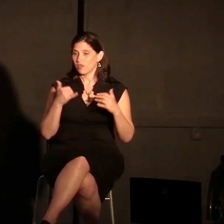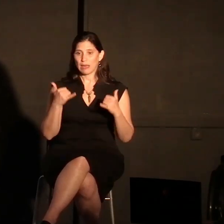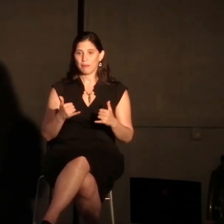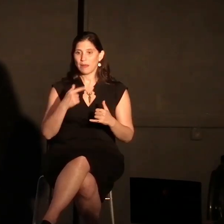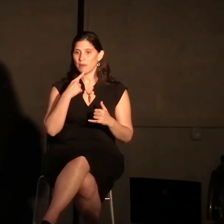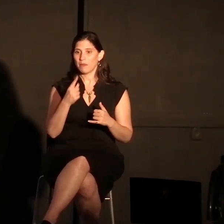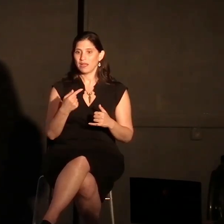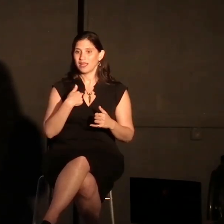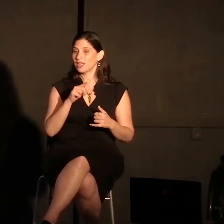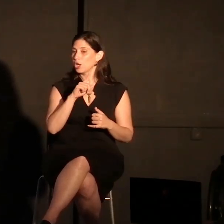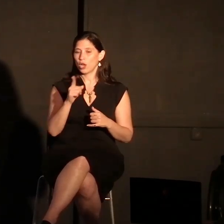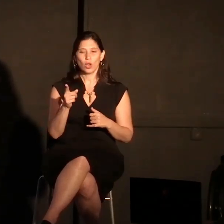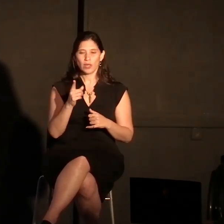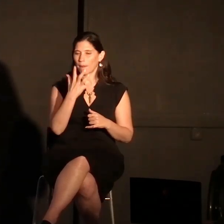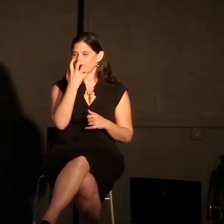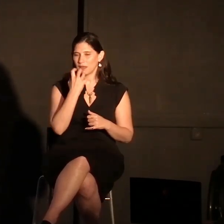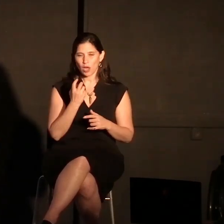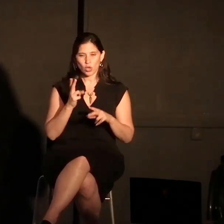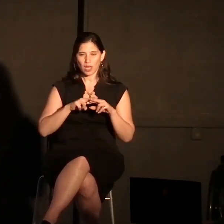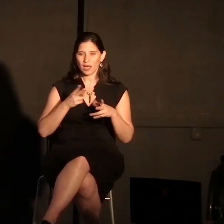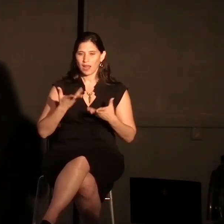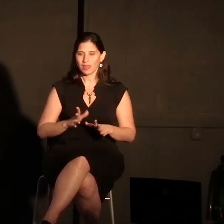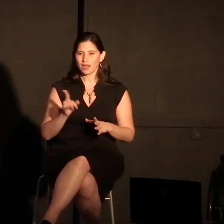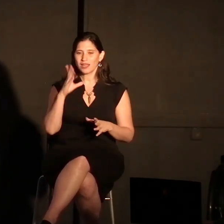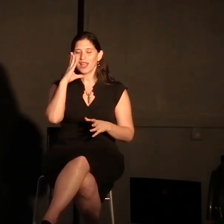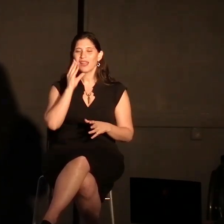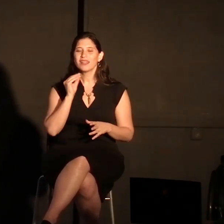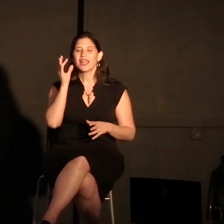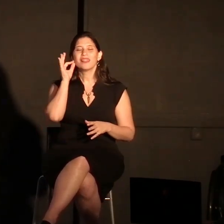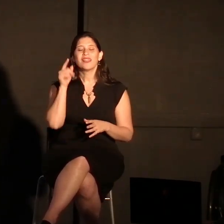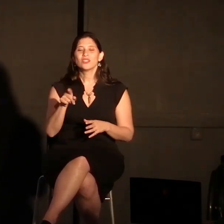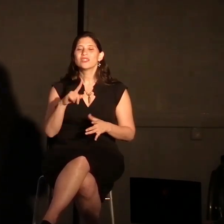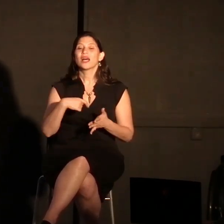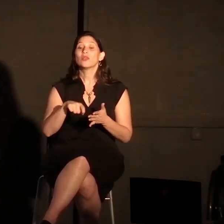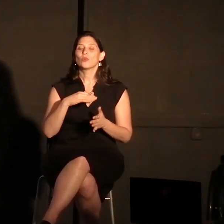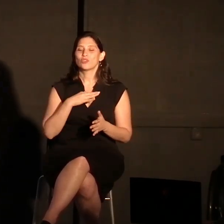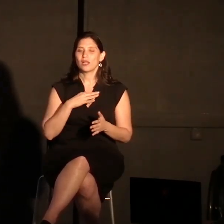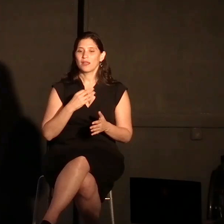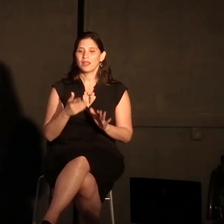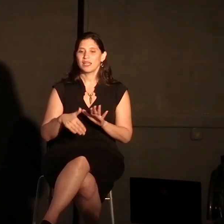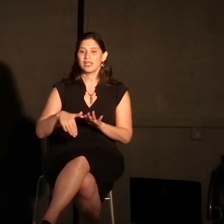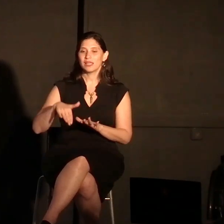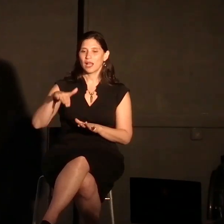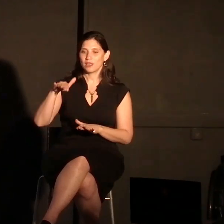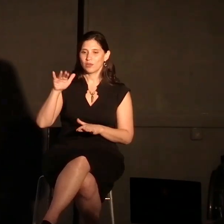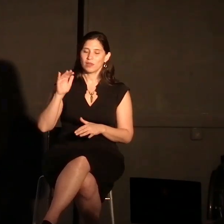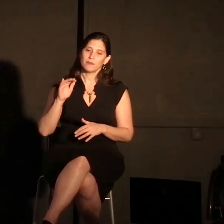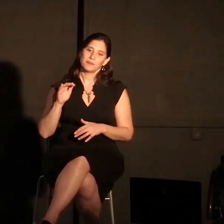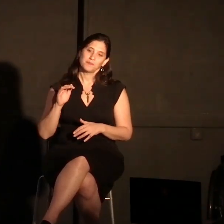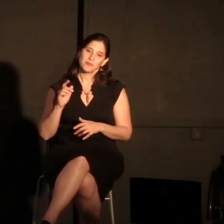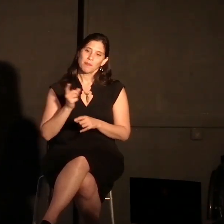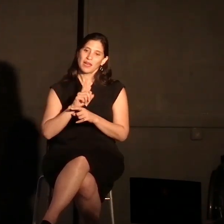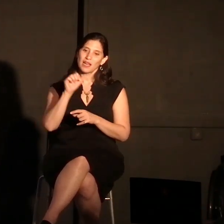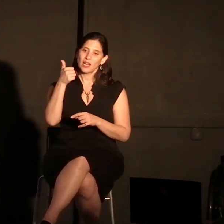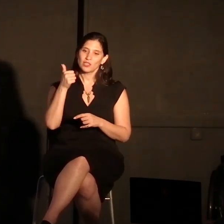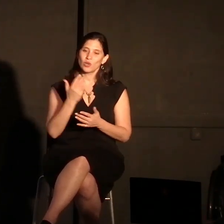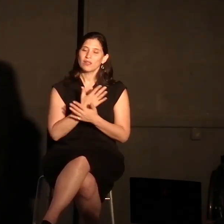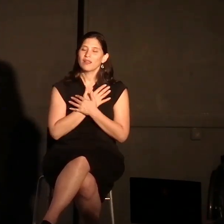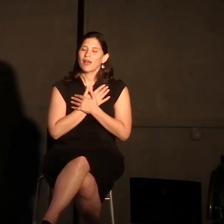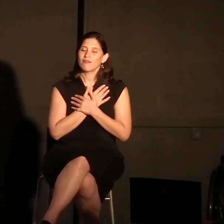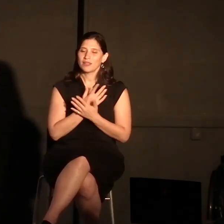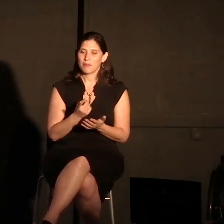אמרתי אני לא בתקון אחי לידה אני נהנת זה הילדה הזו זה התיקון שלי גידלתי אותה מהרגע הראשון